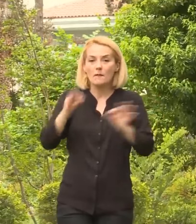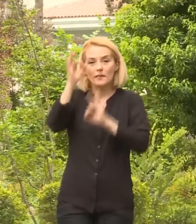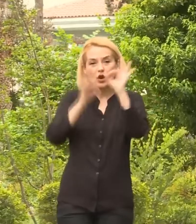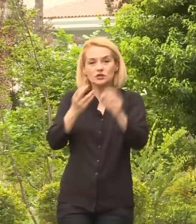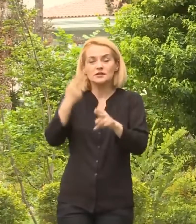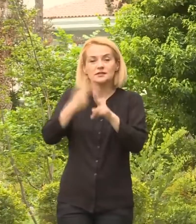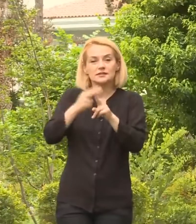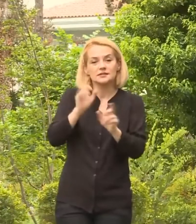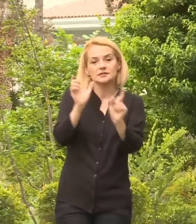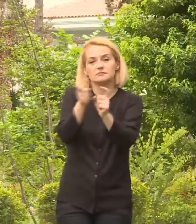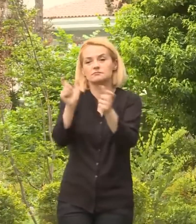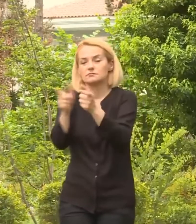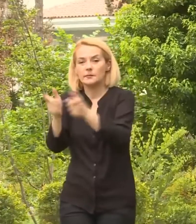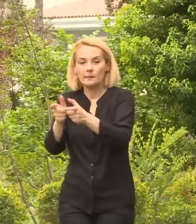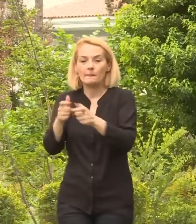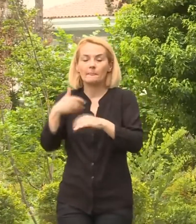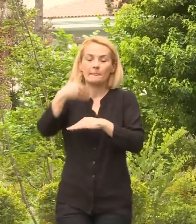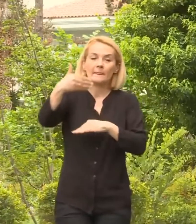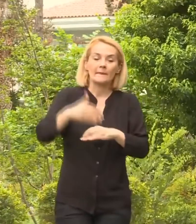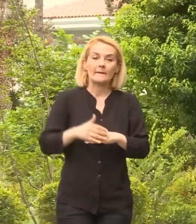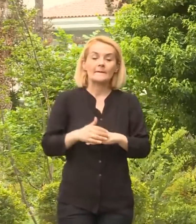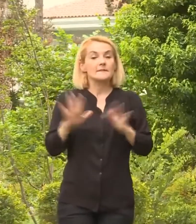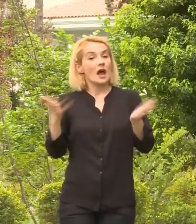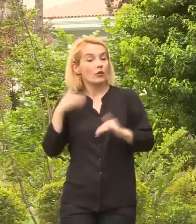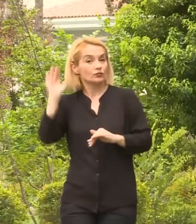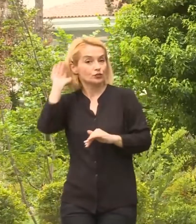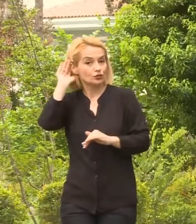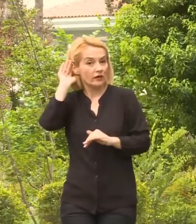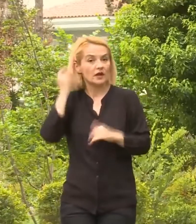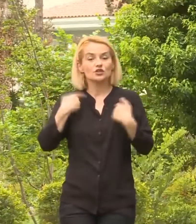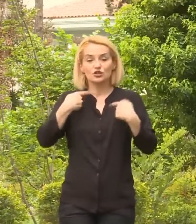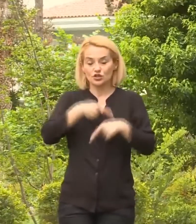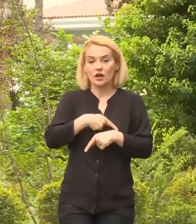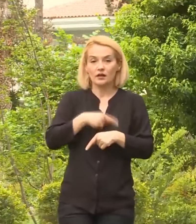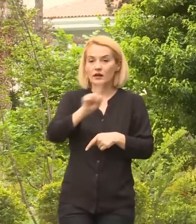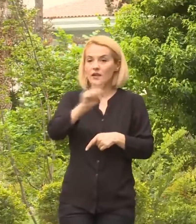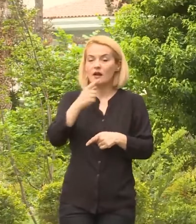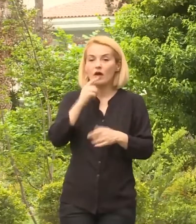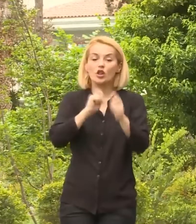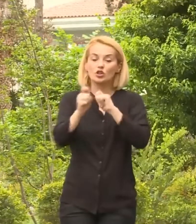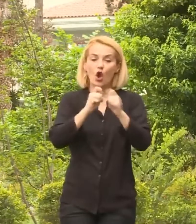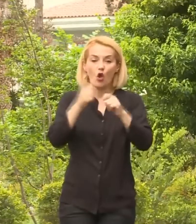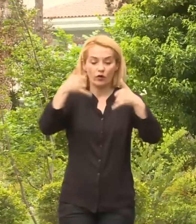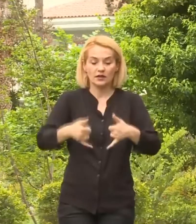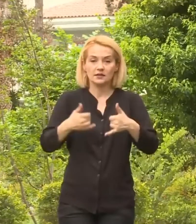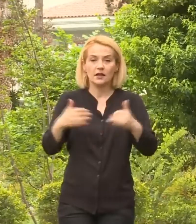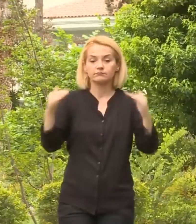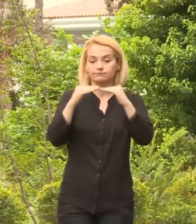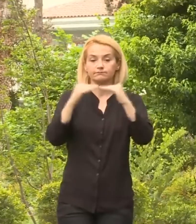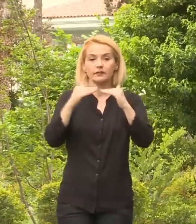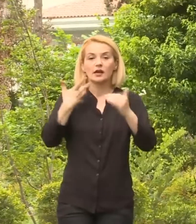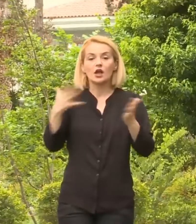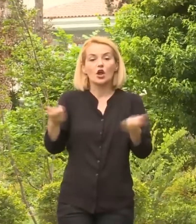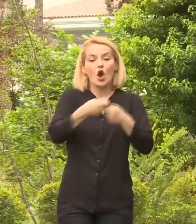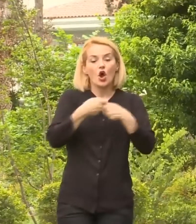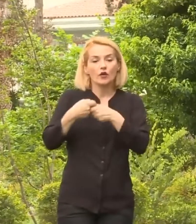на заразеност и така натаму и така натаму. Како што веќе слушнавте, за жал, не се постигна договор да се организираат избори